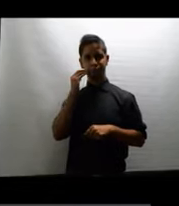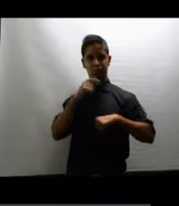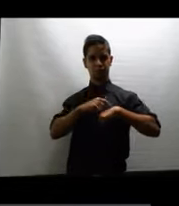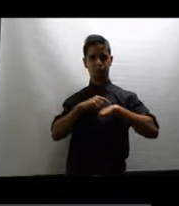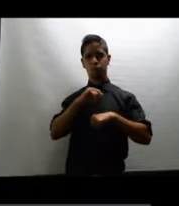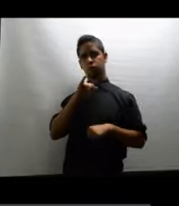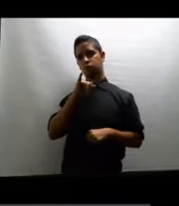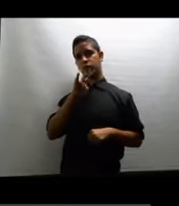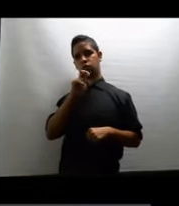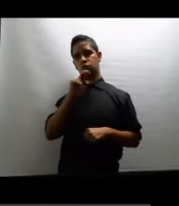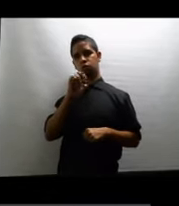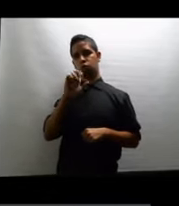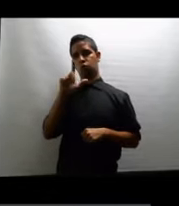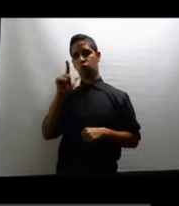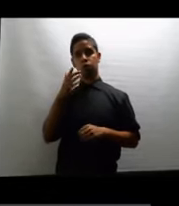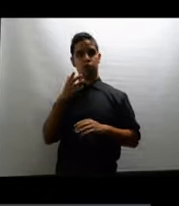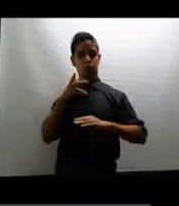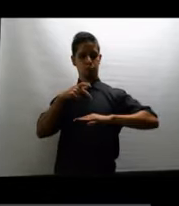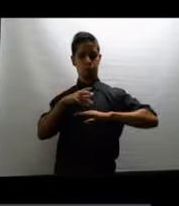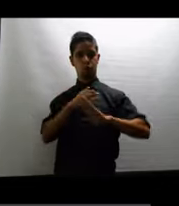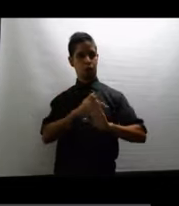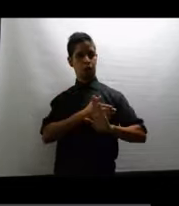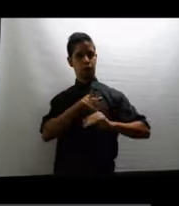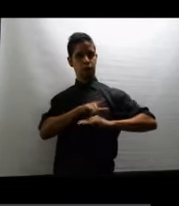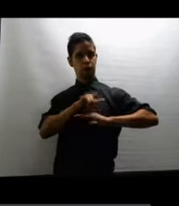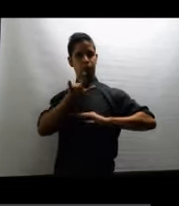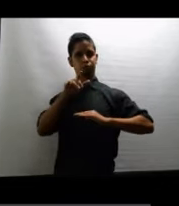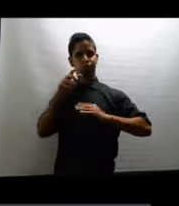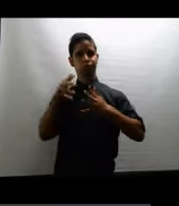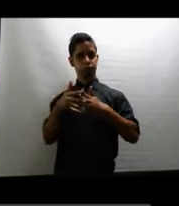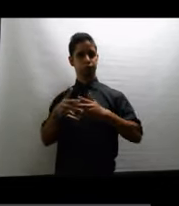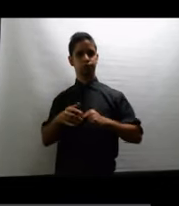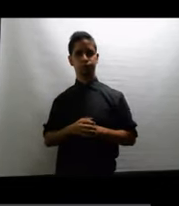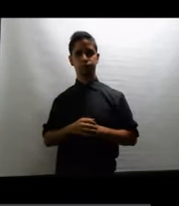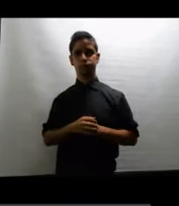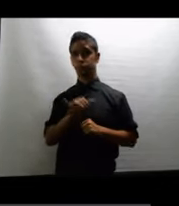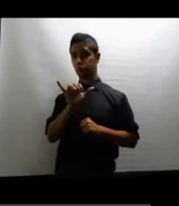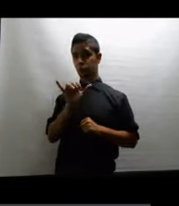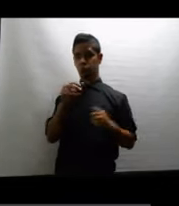partir a los Estados Unidos. Y aparte de esa, pues viene también